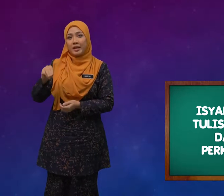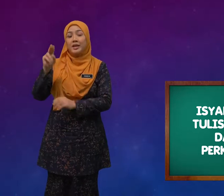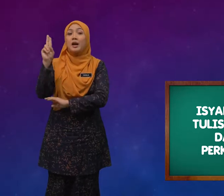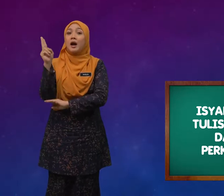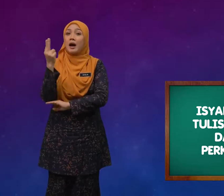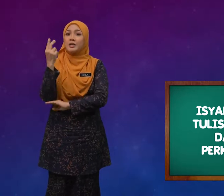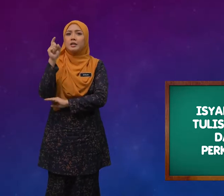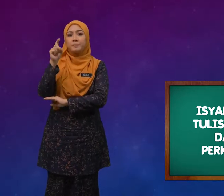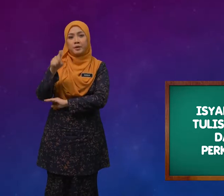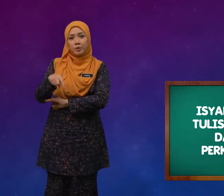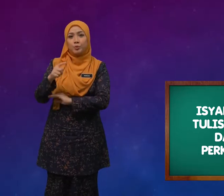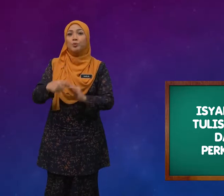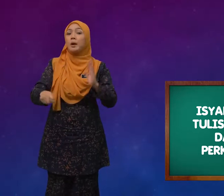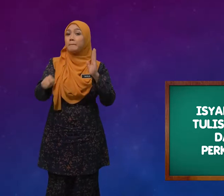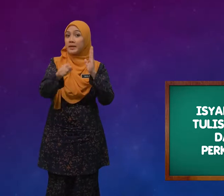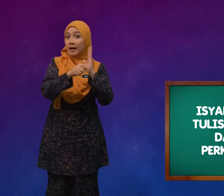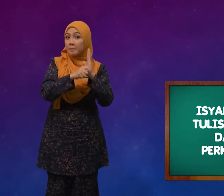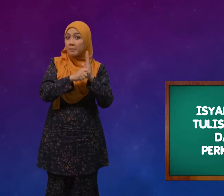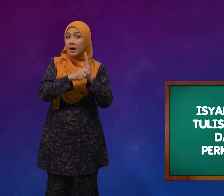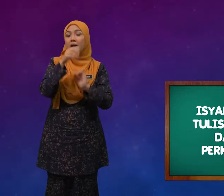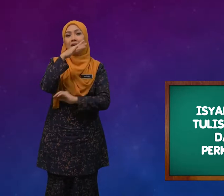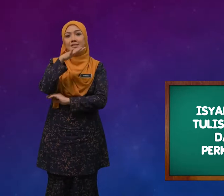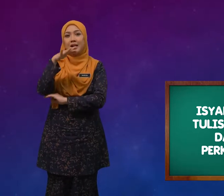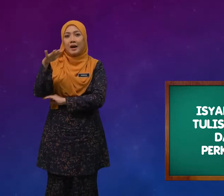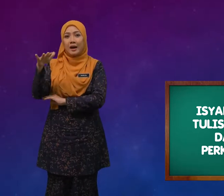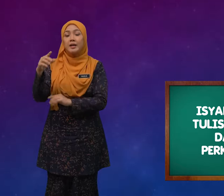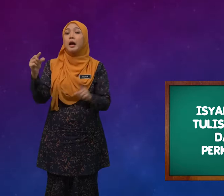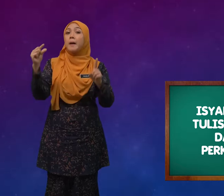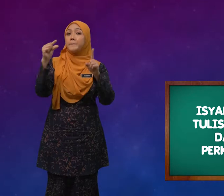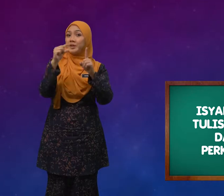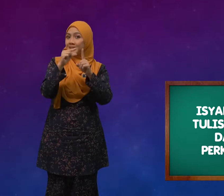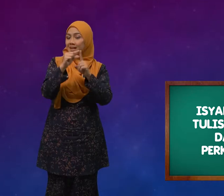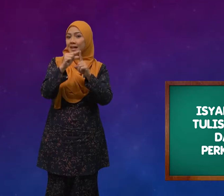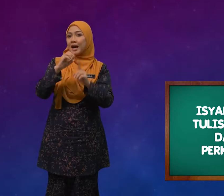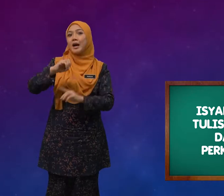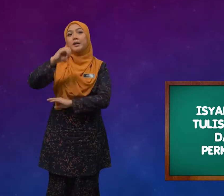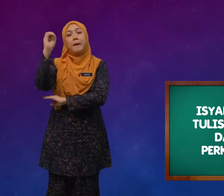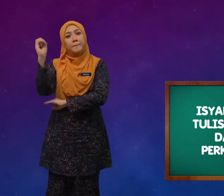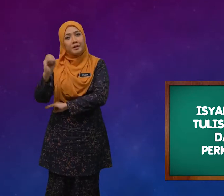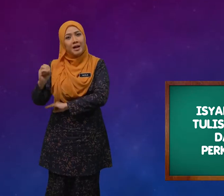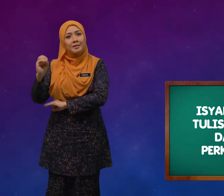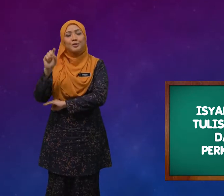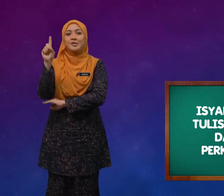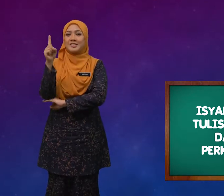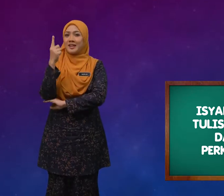Murid-murid hanya perlu menambah ejaan perkataan peratus